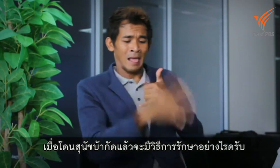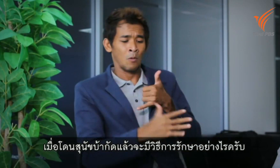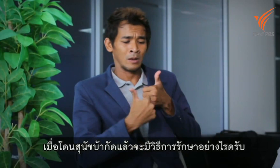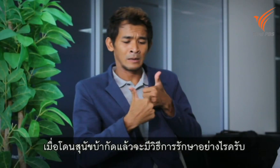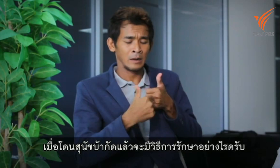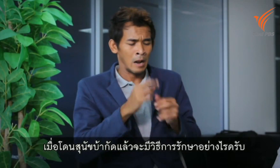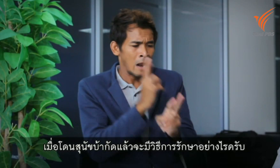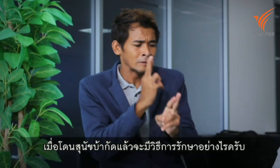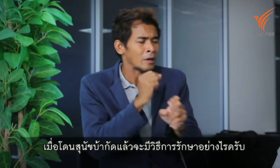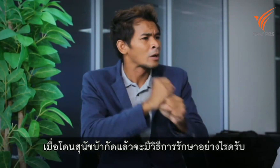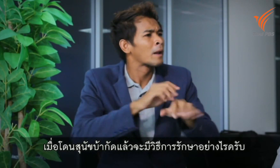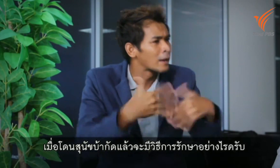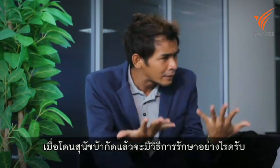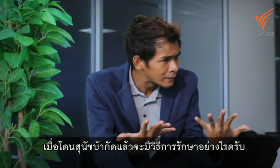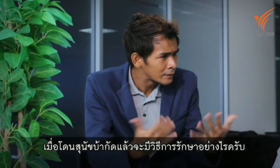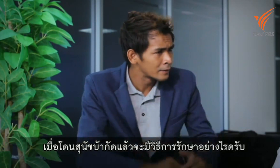ครับ